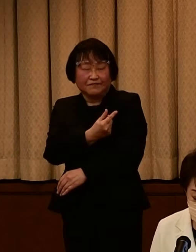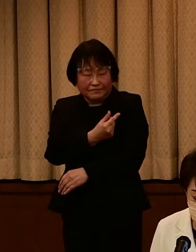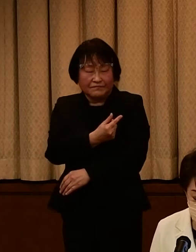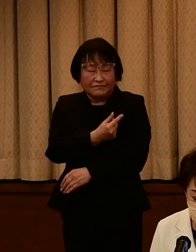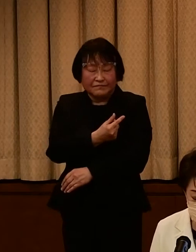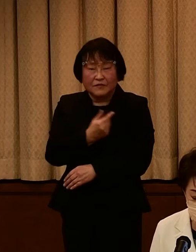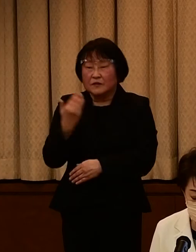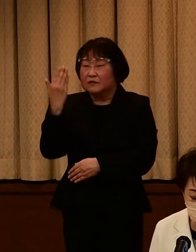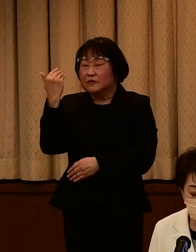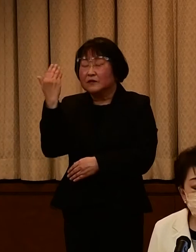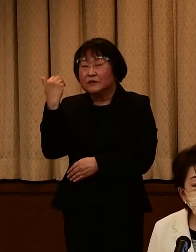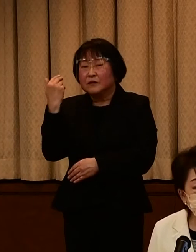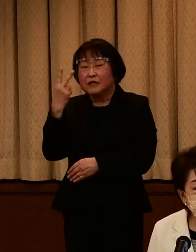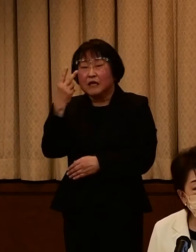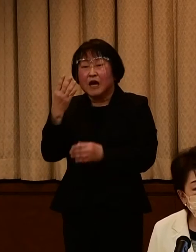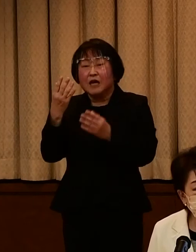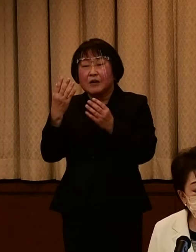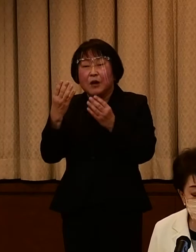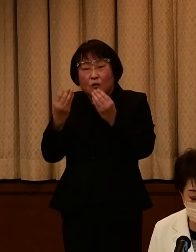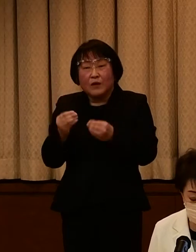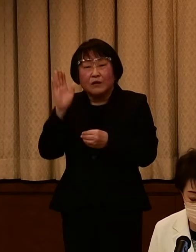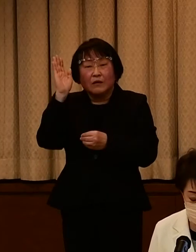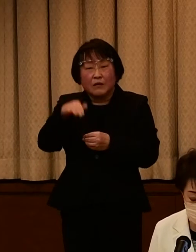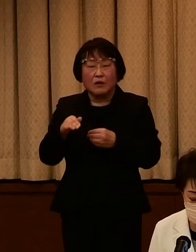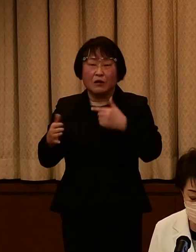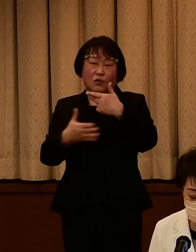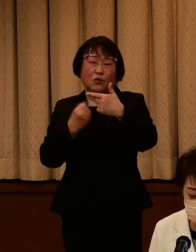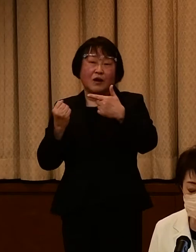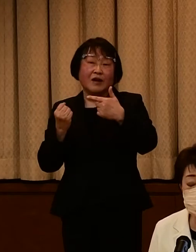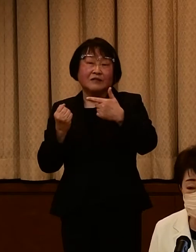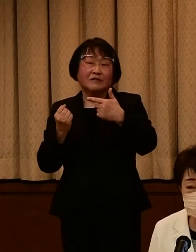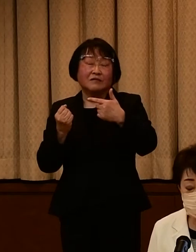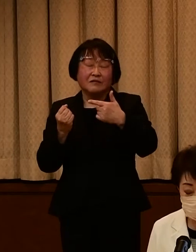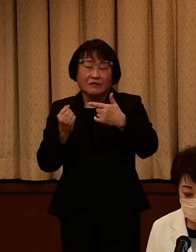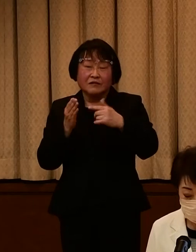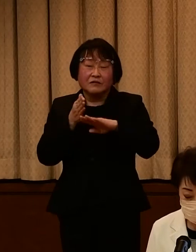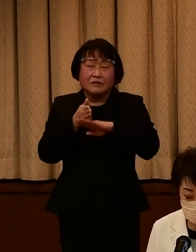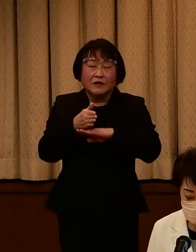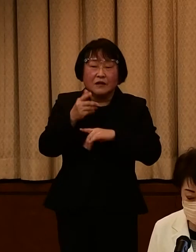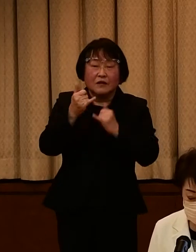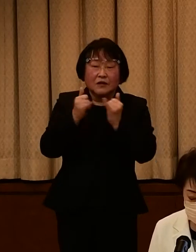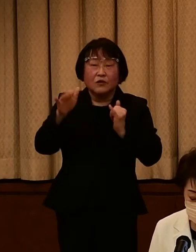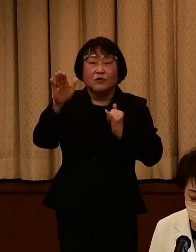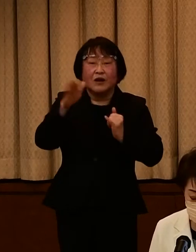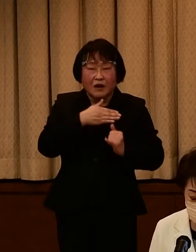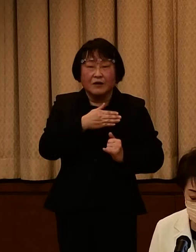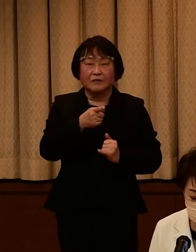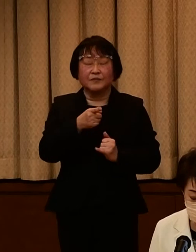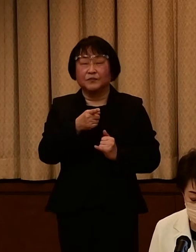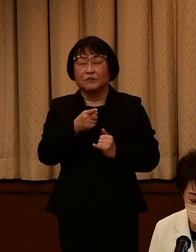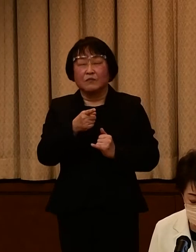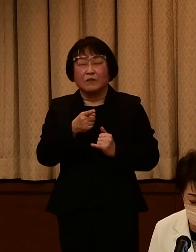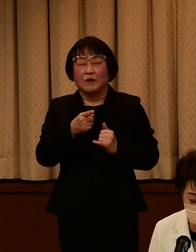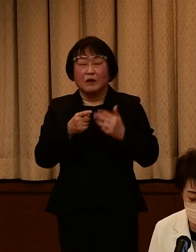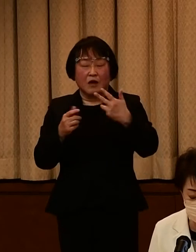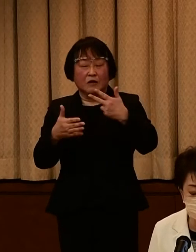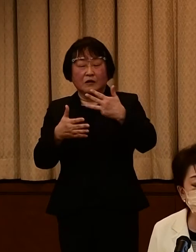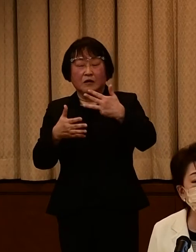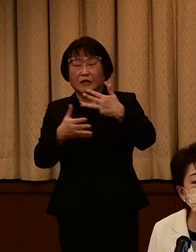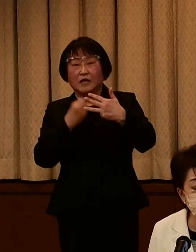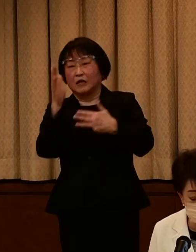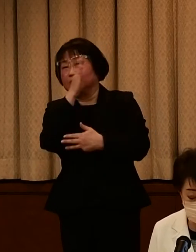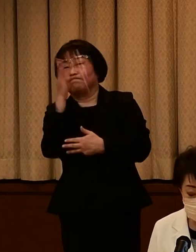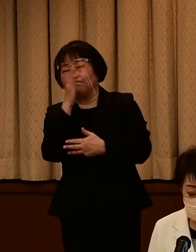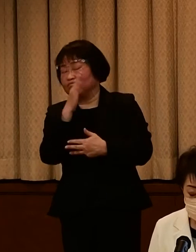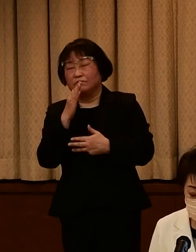前回の接種以降6ヶ月を経過した方から順次8ヶ月の経過を待たずして接種いただ